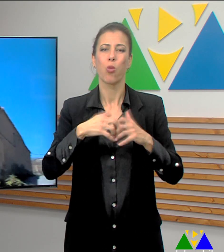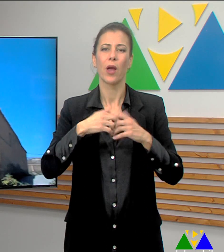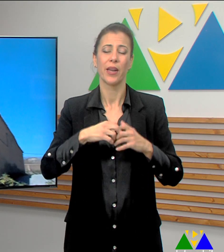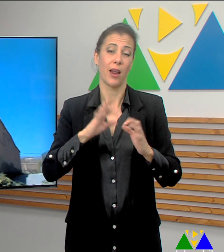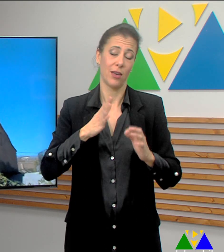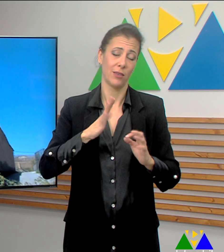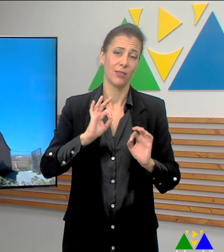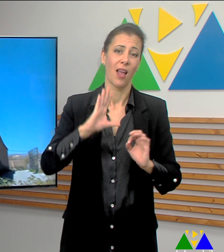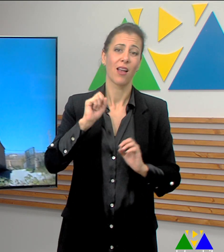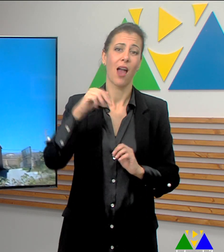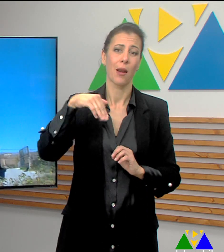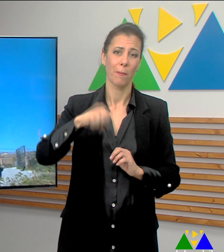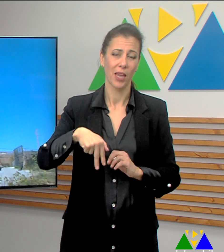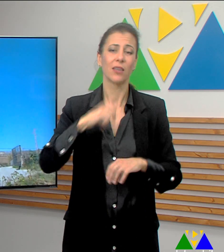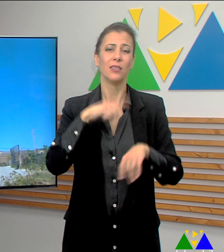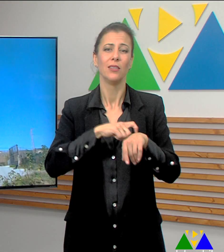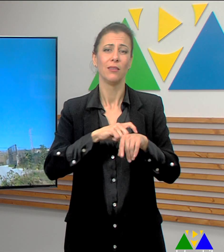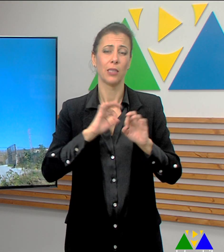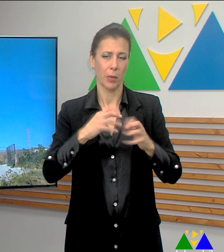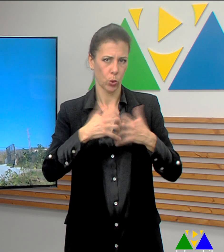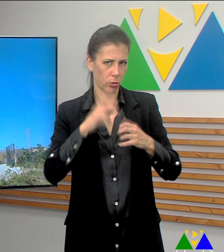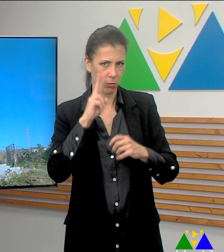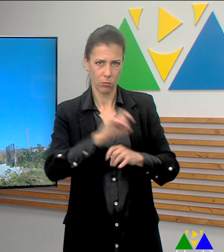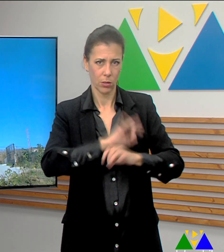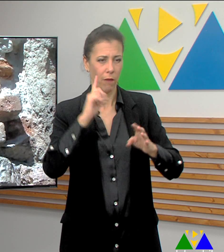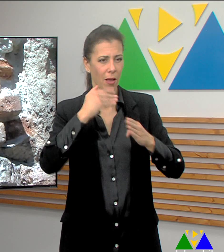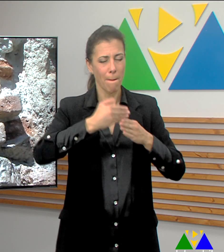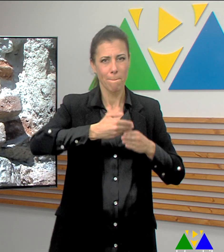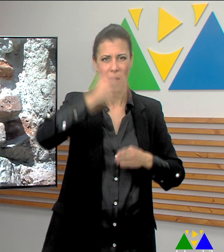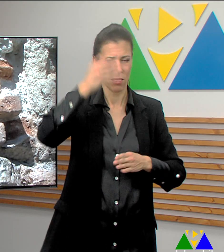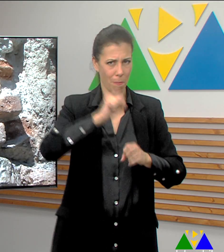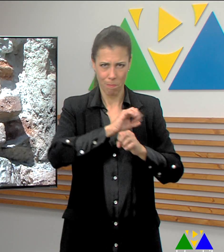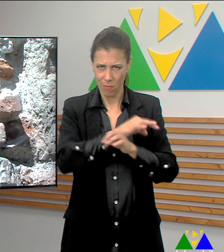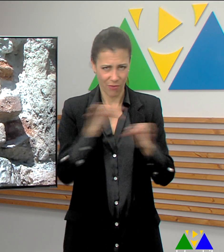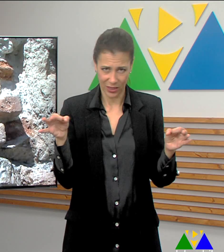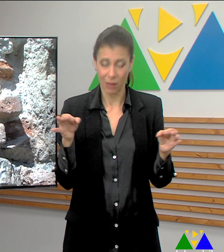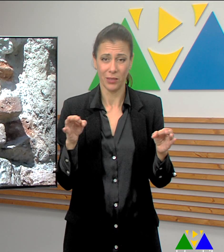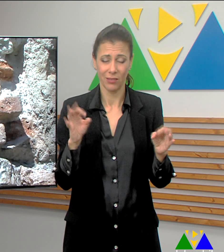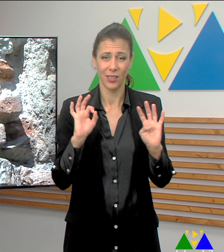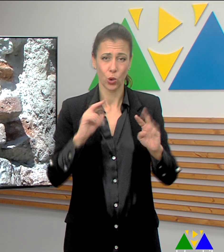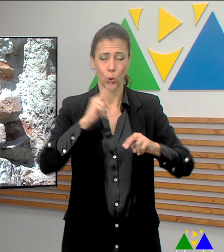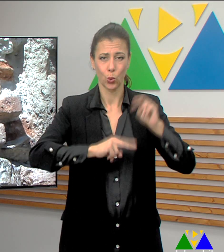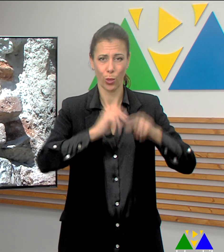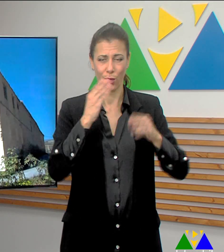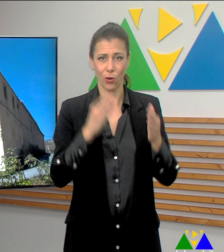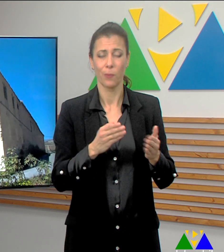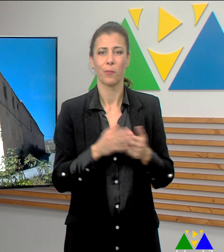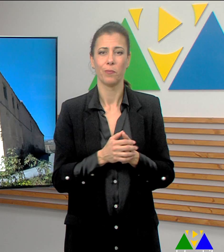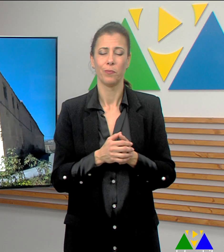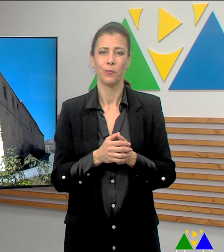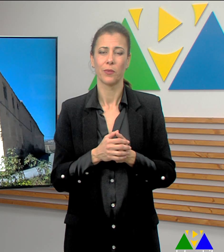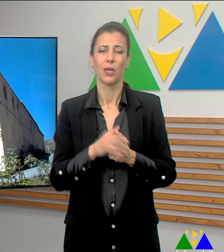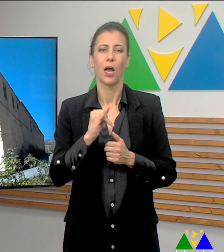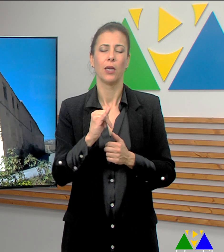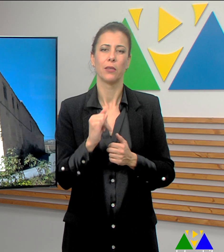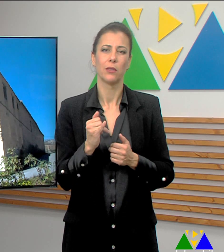una típica construcción industrial, se puede ver las paredes perfectamente como es una típica construcción industrial, y